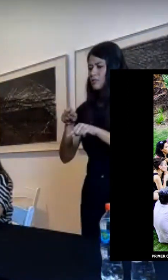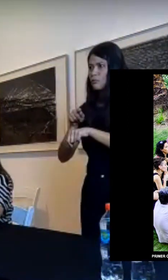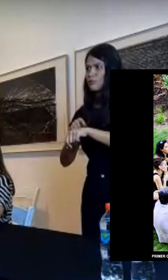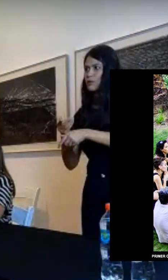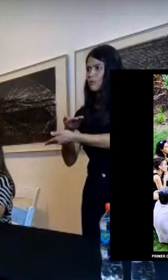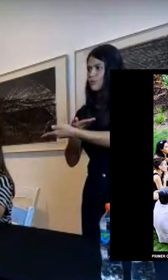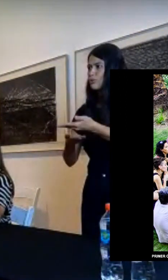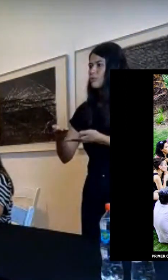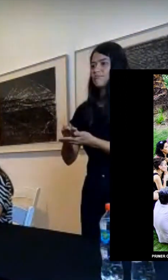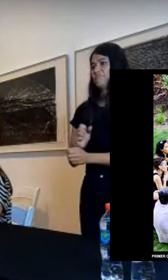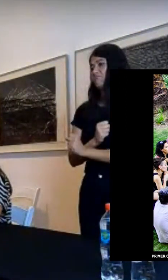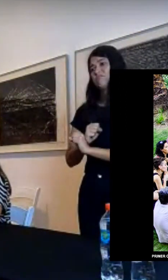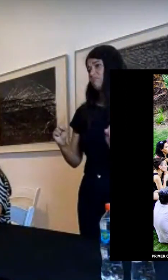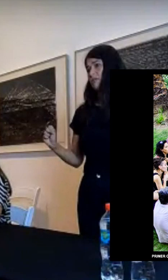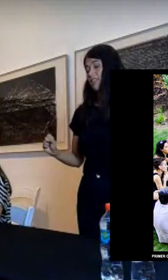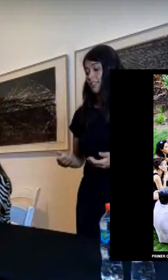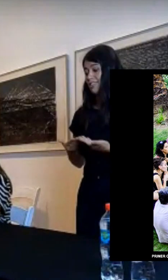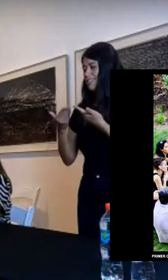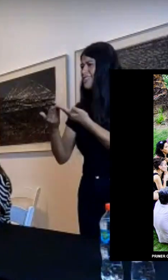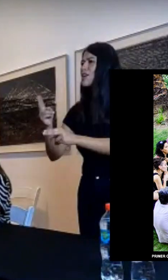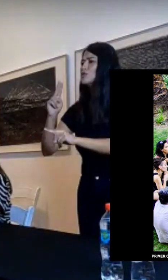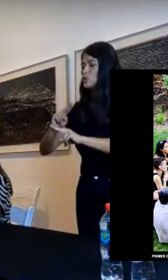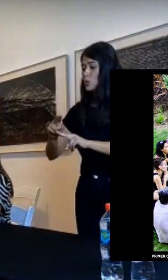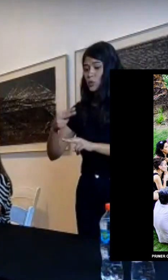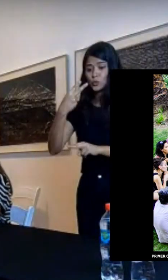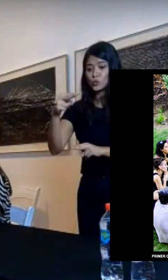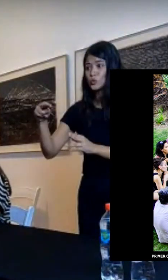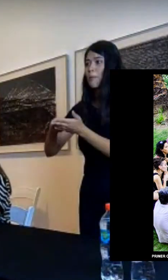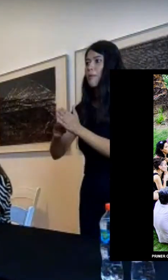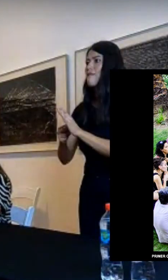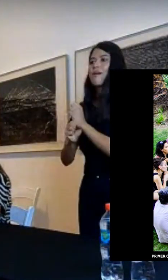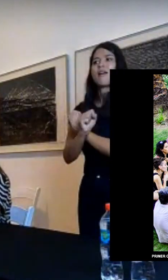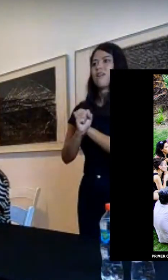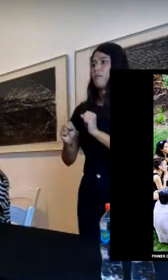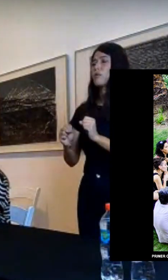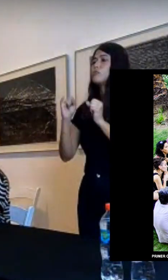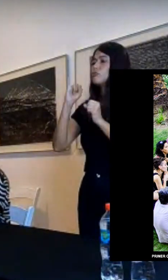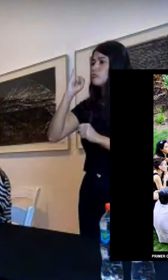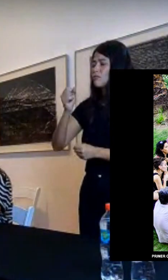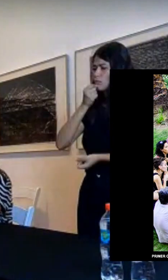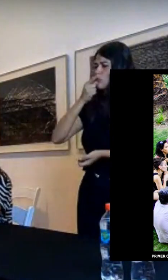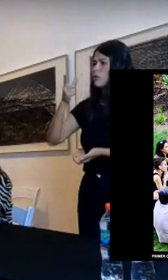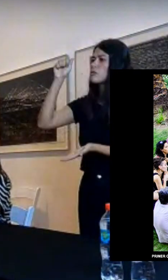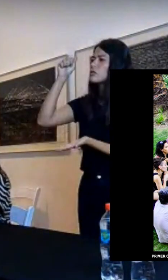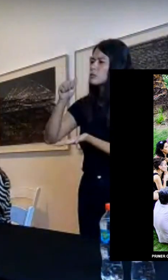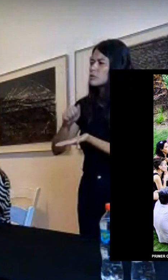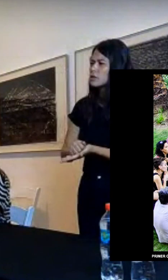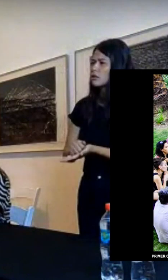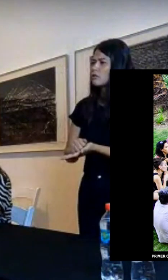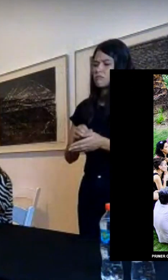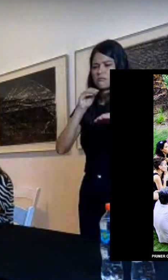la mesa. No podemos dar soluciones a las problemáticas, pero sí podemos denunciar, podemos